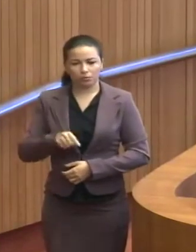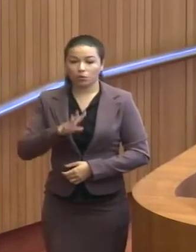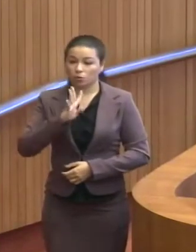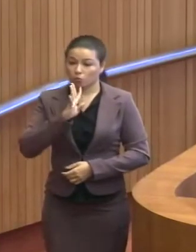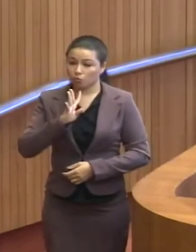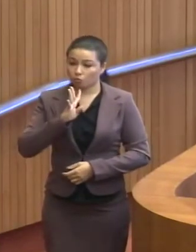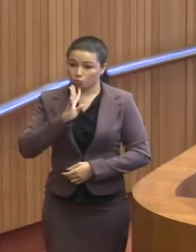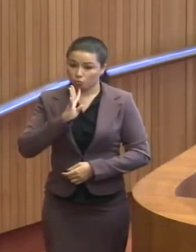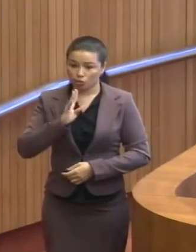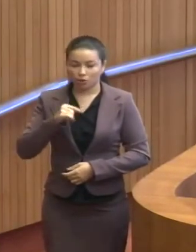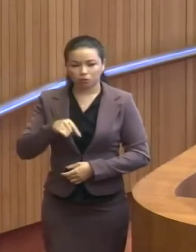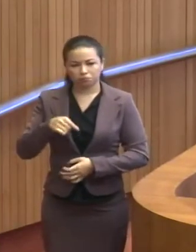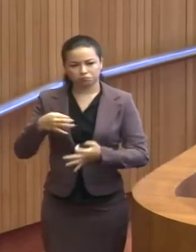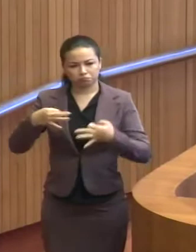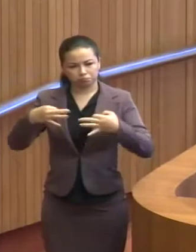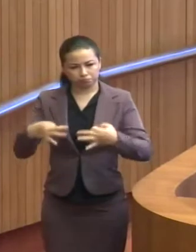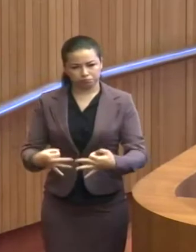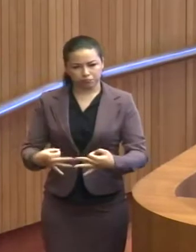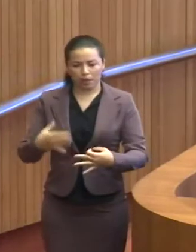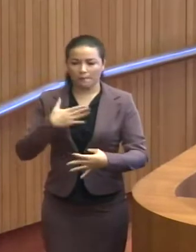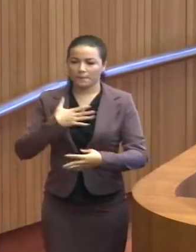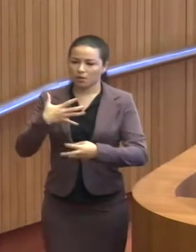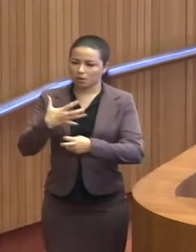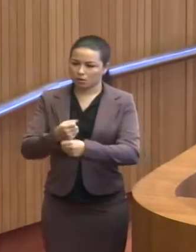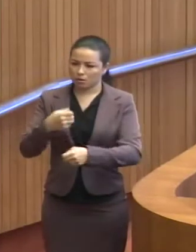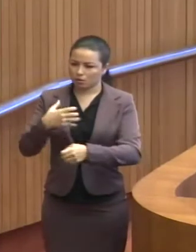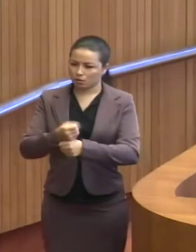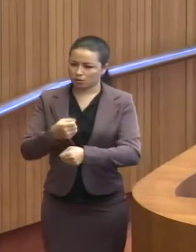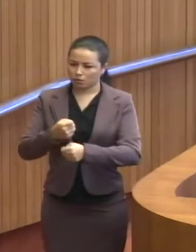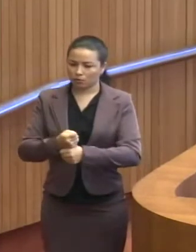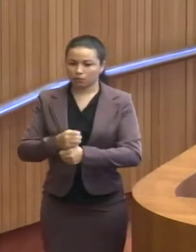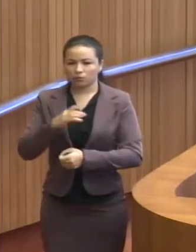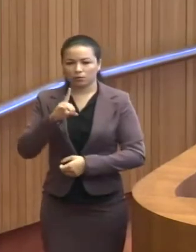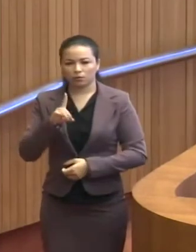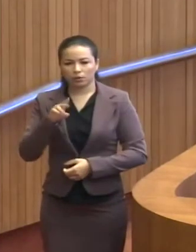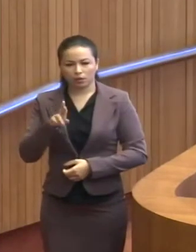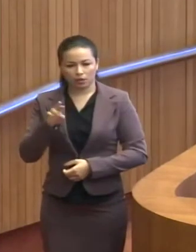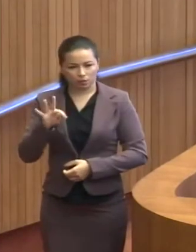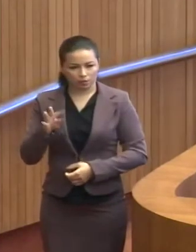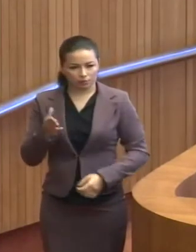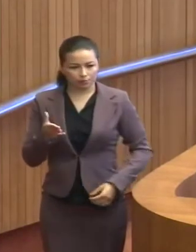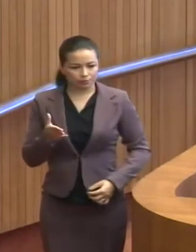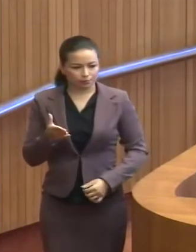reconhecendo a regularidade das minhas contas na DRT.